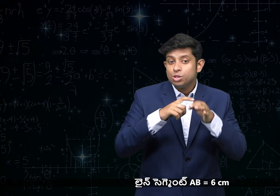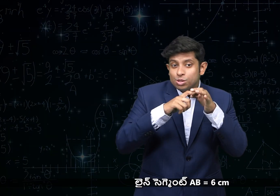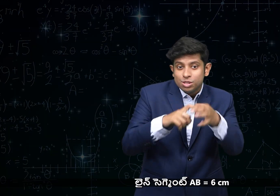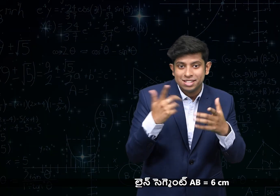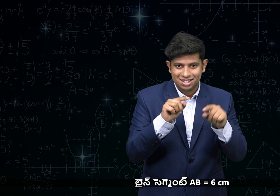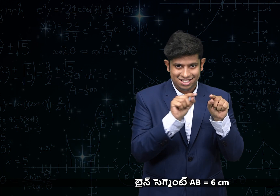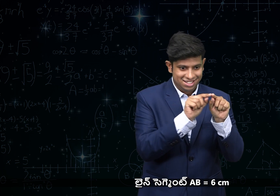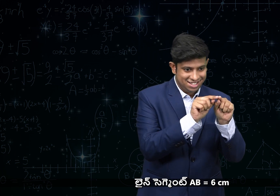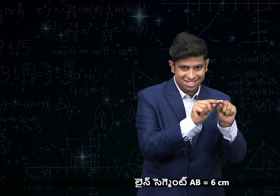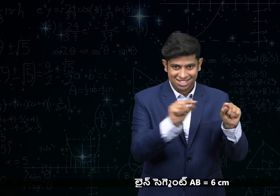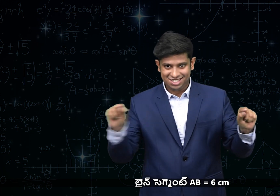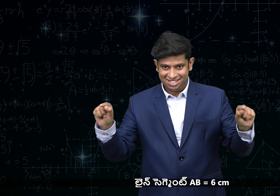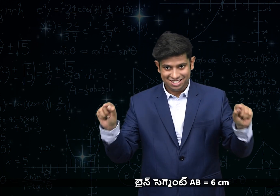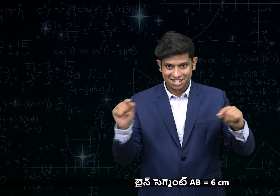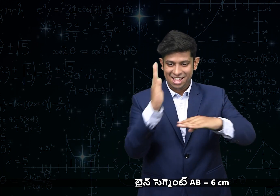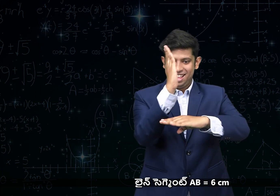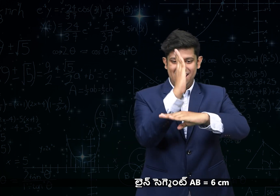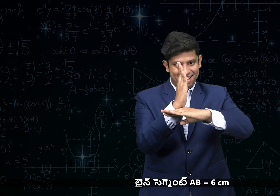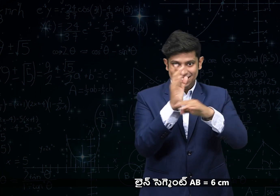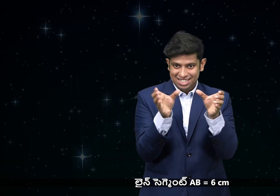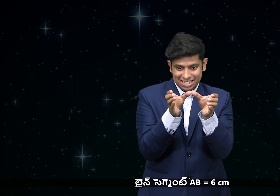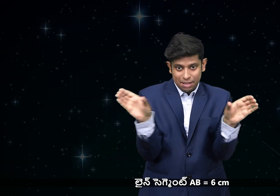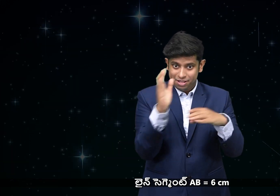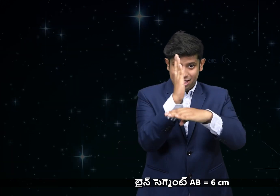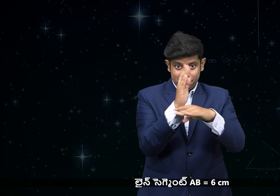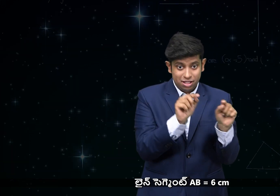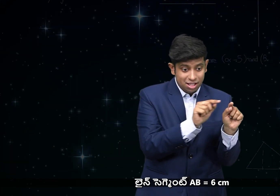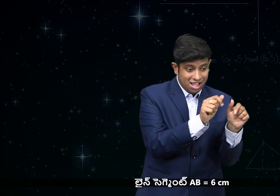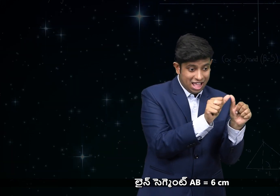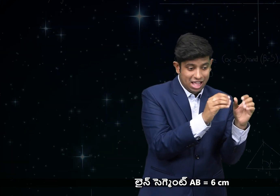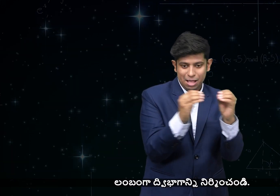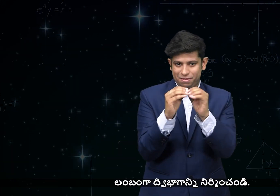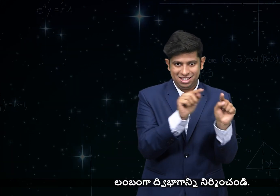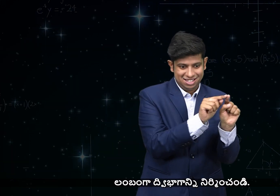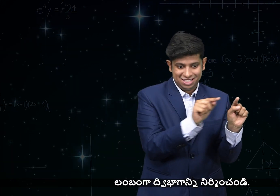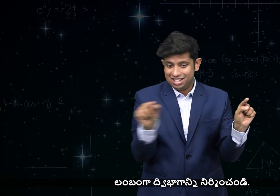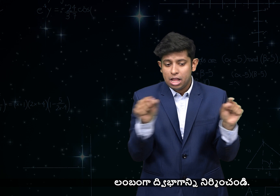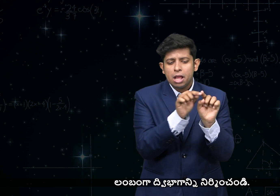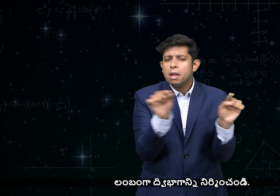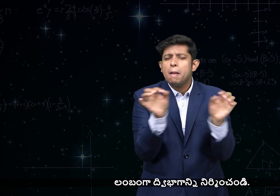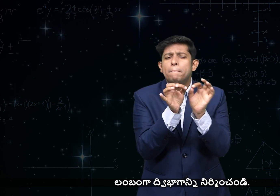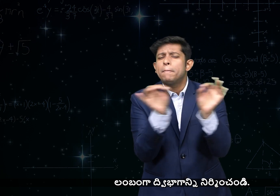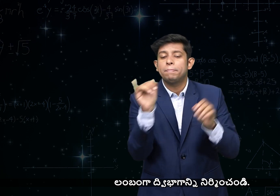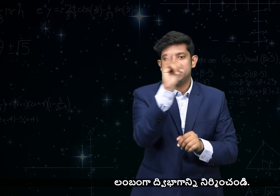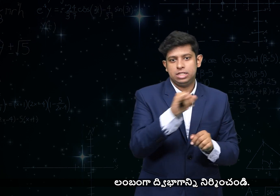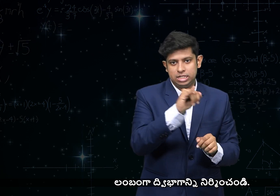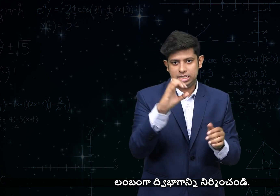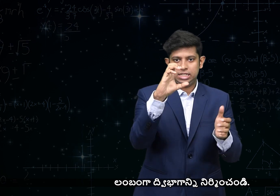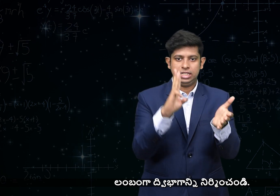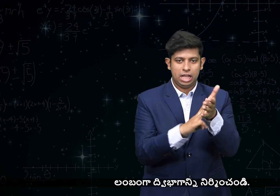లైన్ సెగ్మెంట్ AB = 6 సెంటీమీటర్లు. లంబంగా ద్విభాగాన్ని నిర్మించండి.